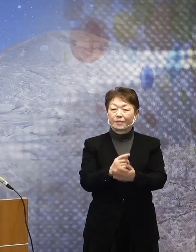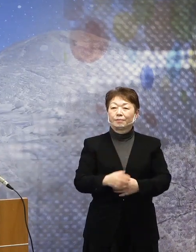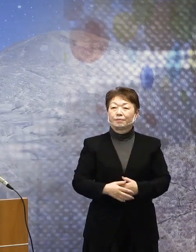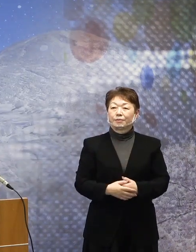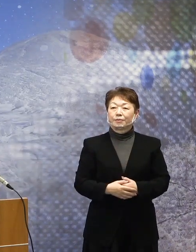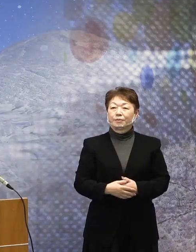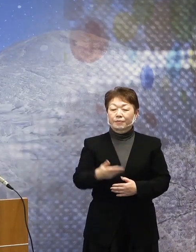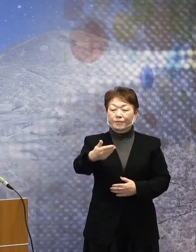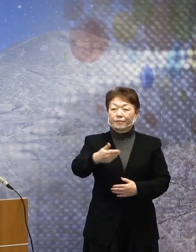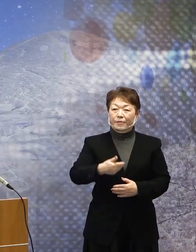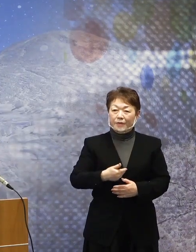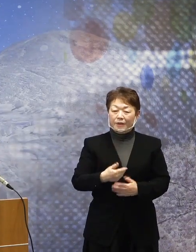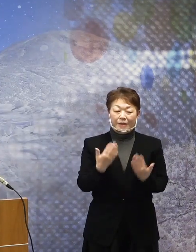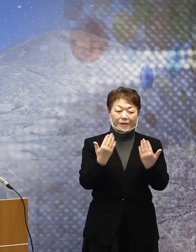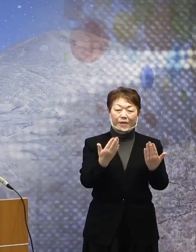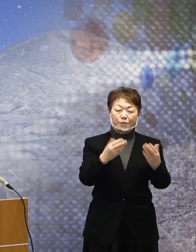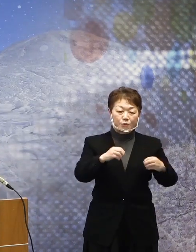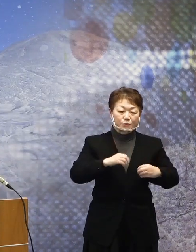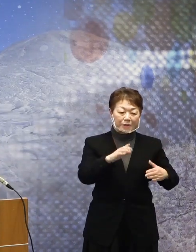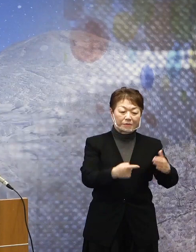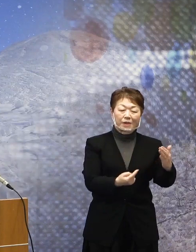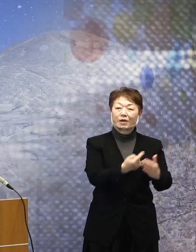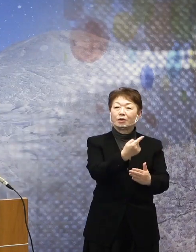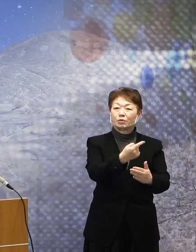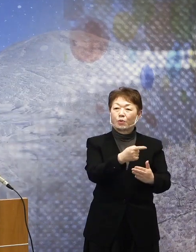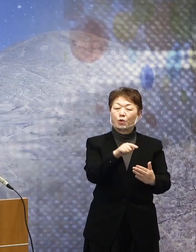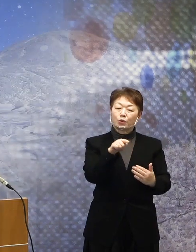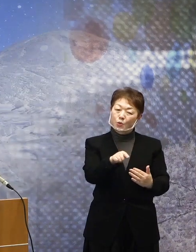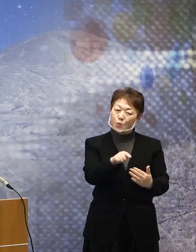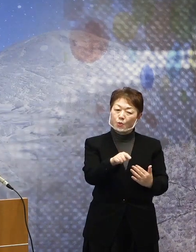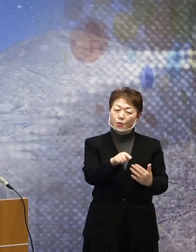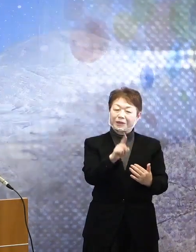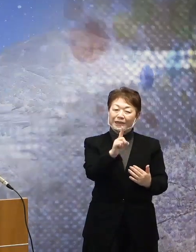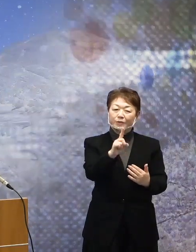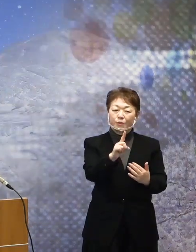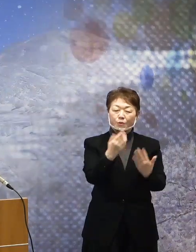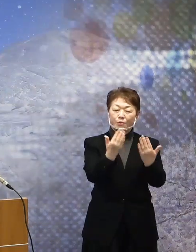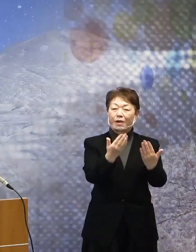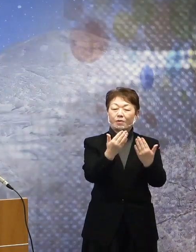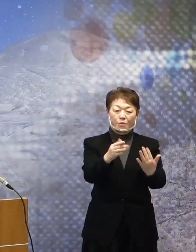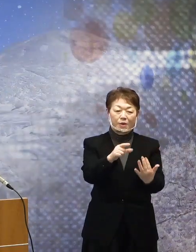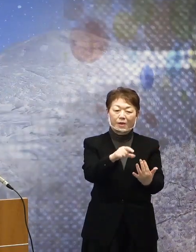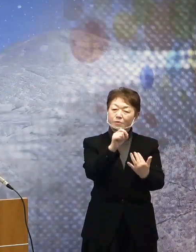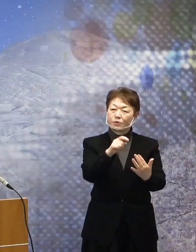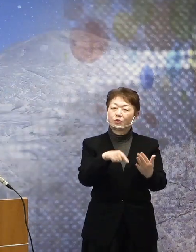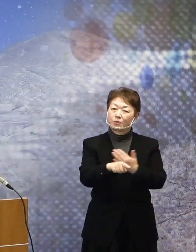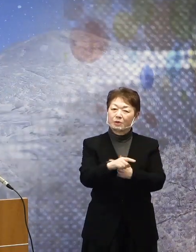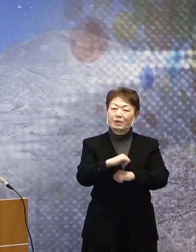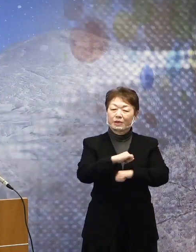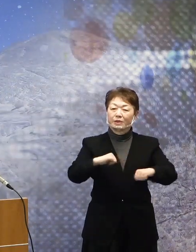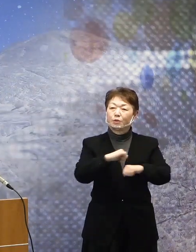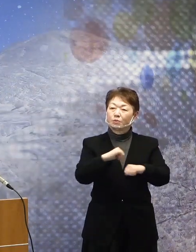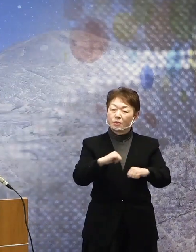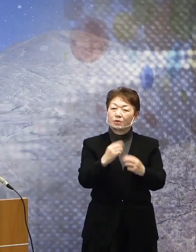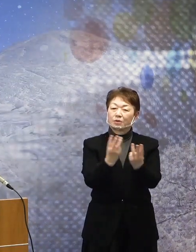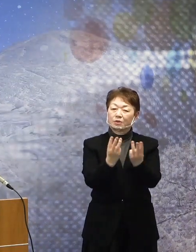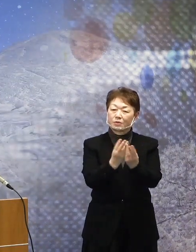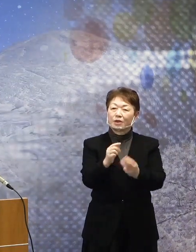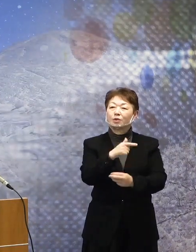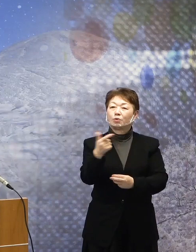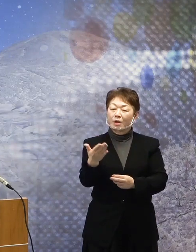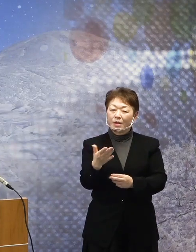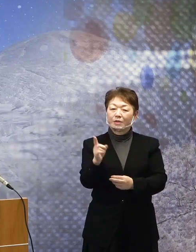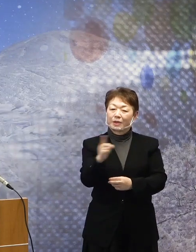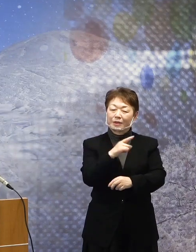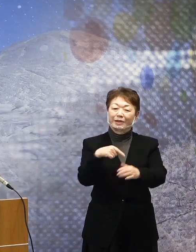は学校クラスターが数ある中でそこを選ぶ理由というか、学校の規模感とかそれとも特異な事例